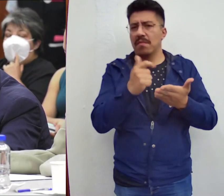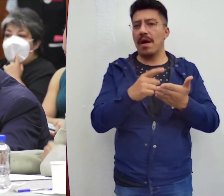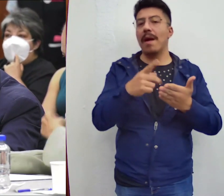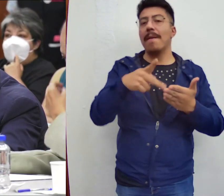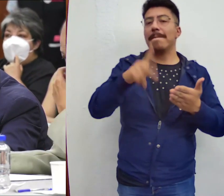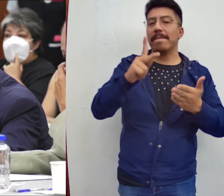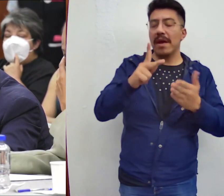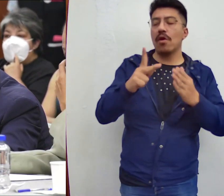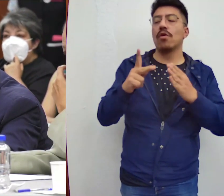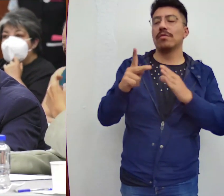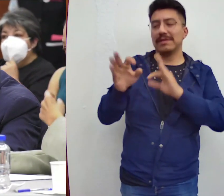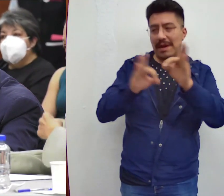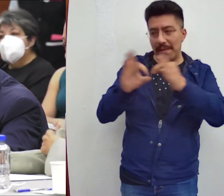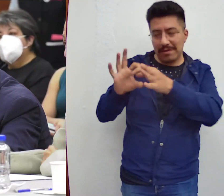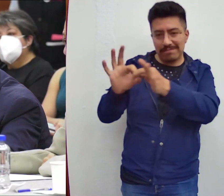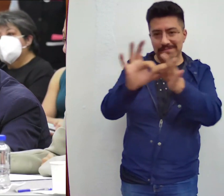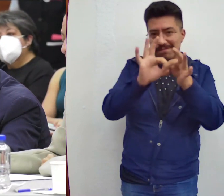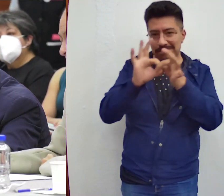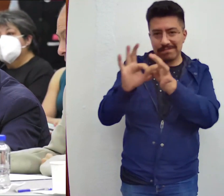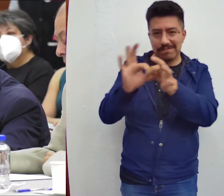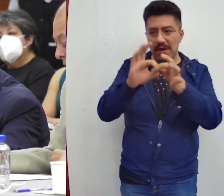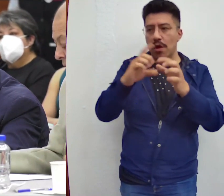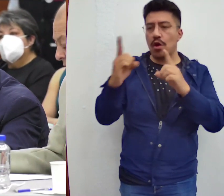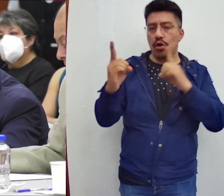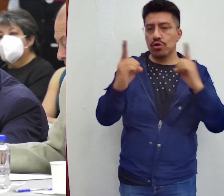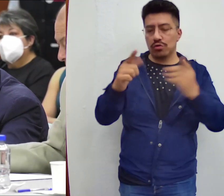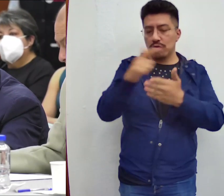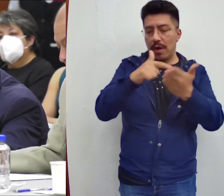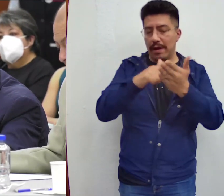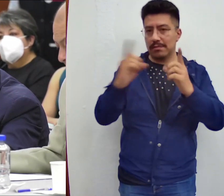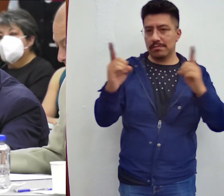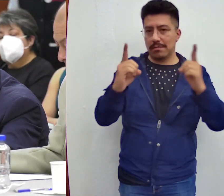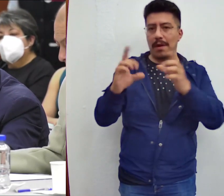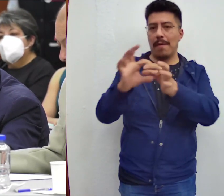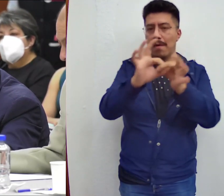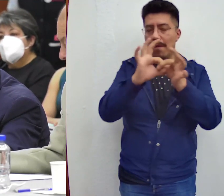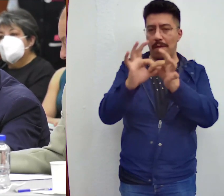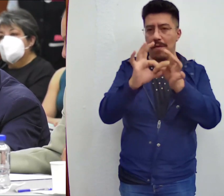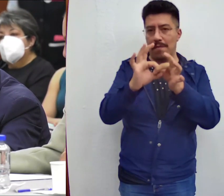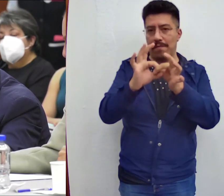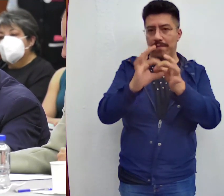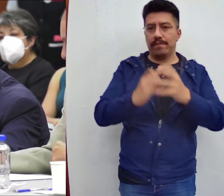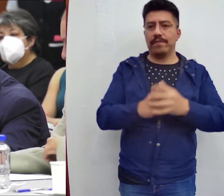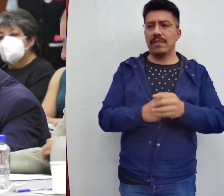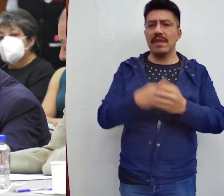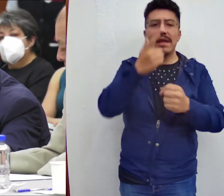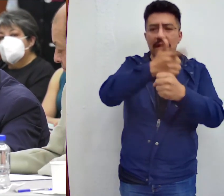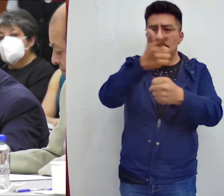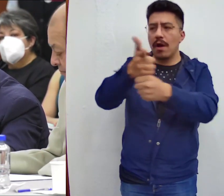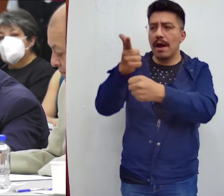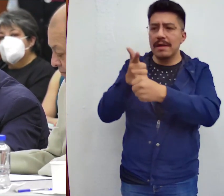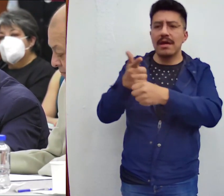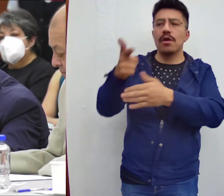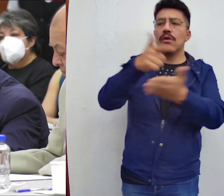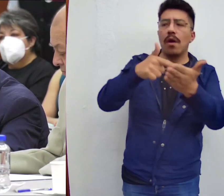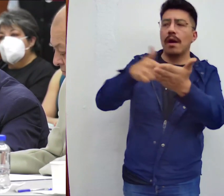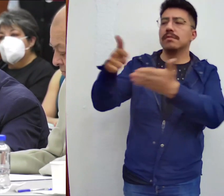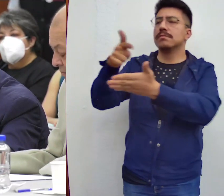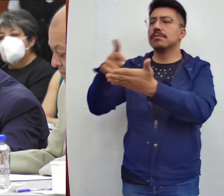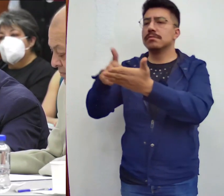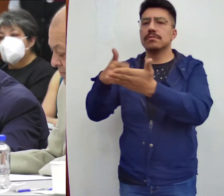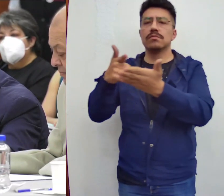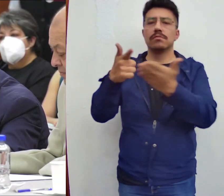de coordinación de ambas dependencias y de localización de centros que se